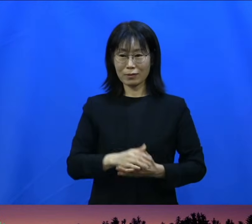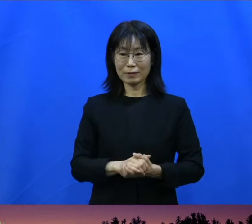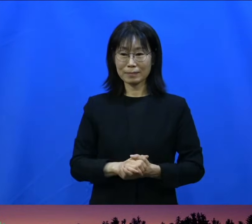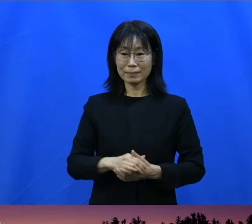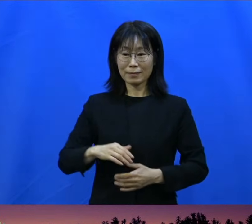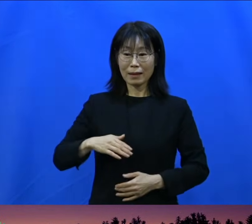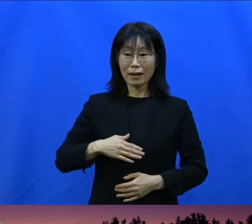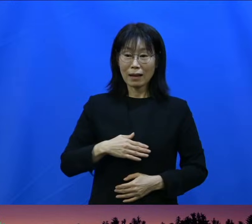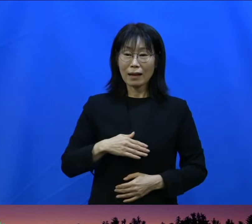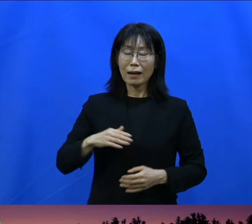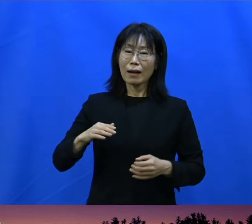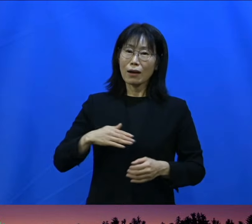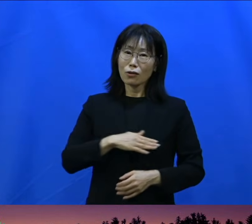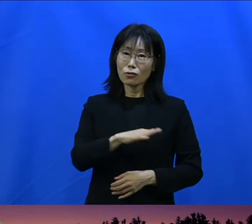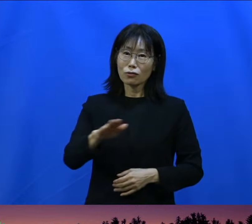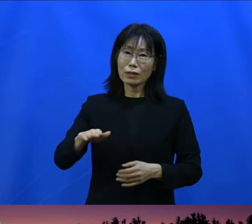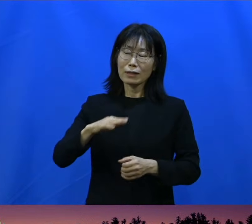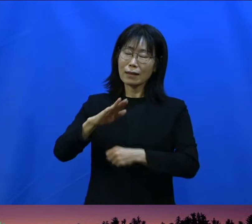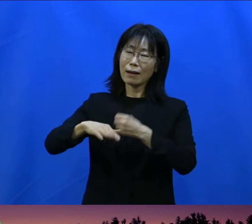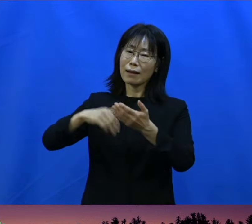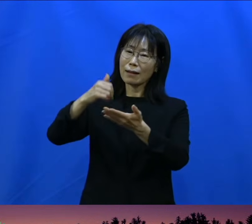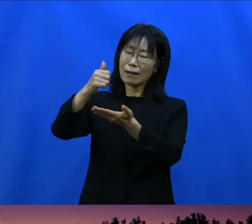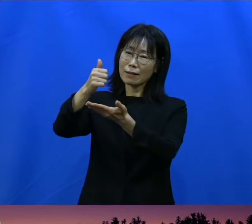우리는 사랑의 하나님을 듣고 싶어 할 거예요.